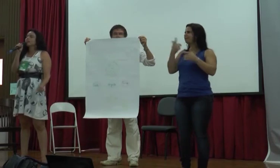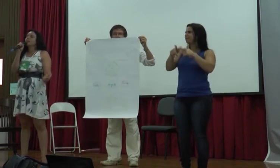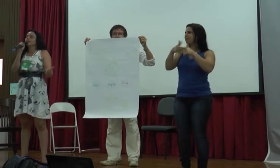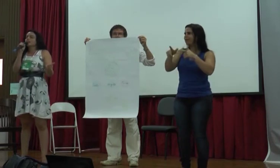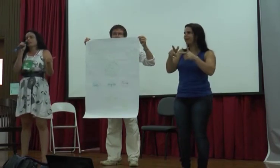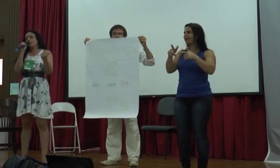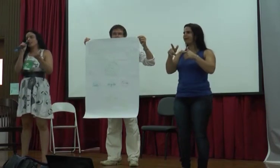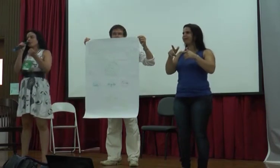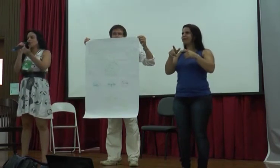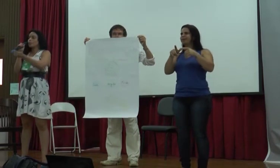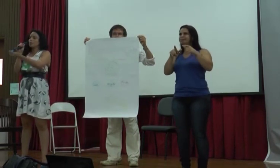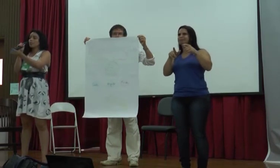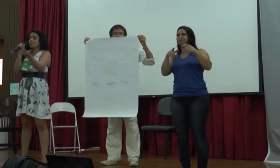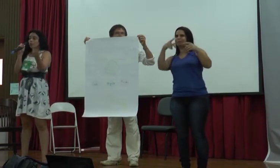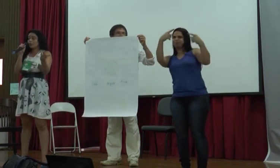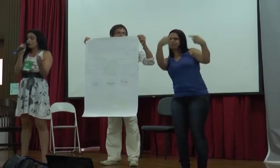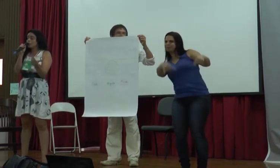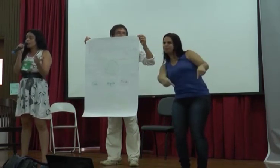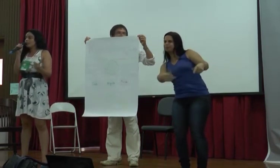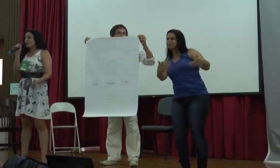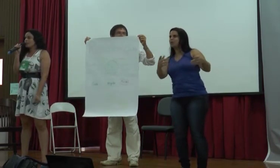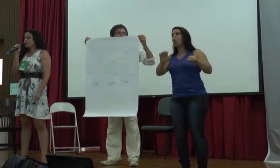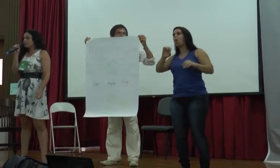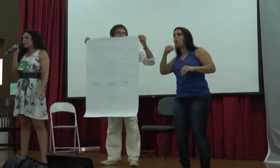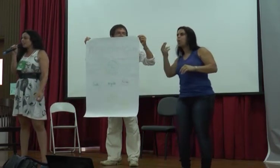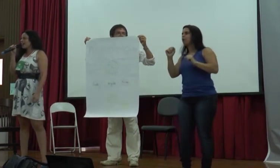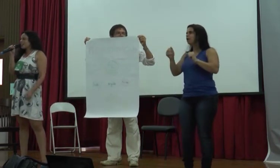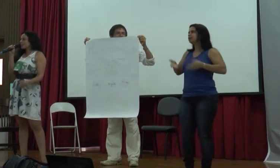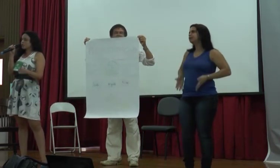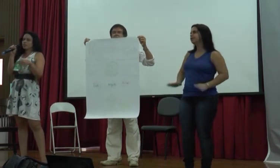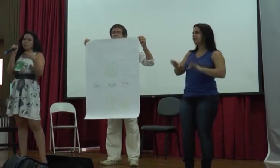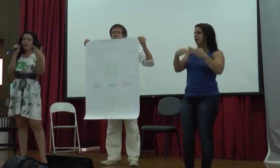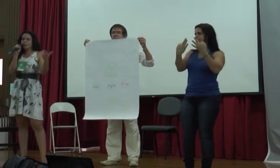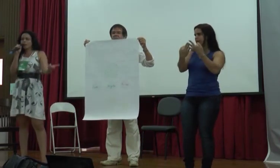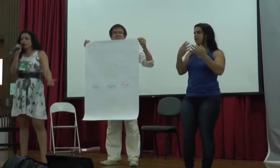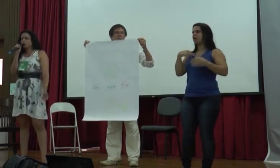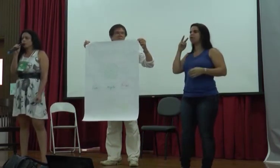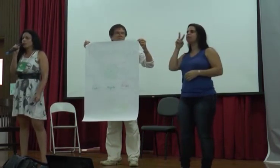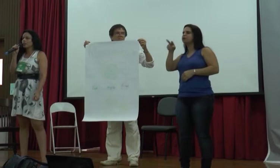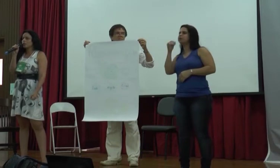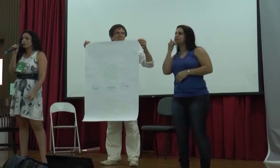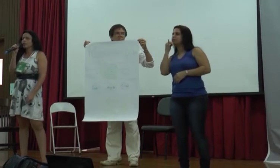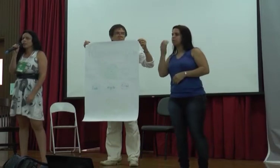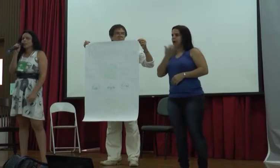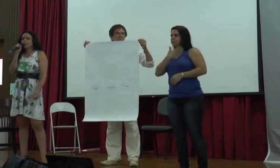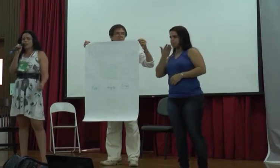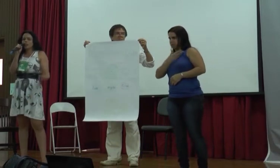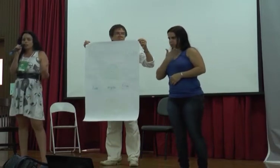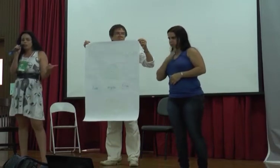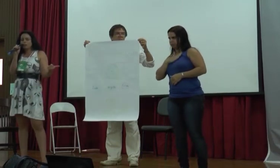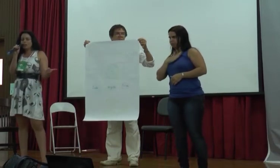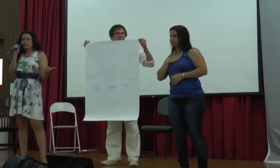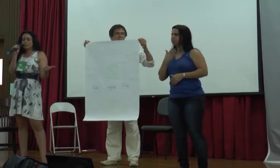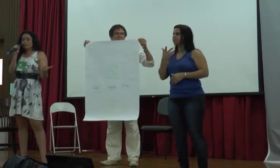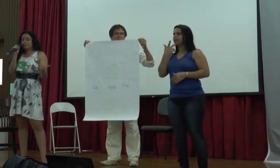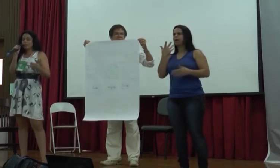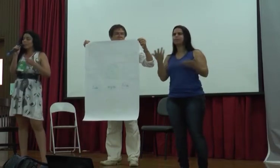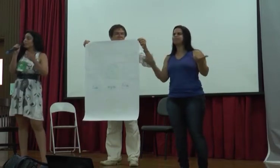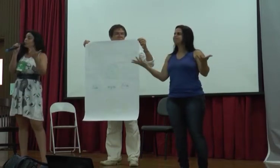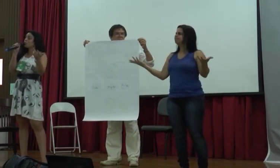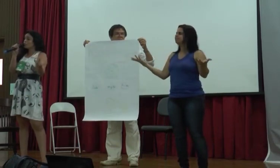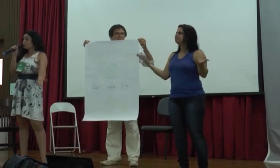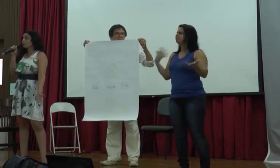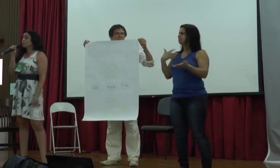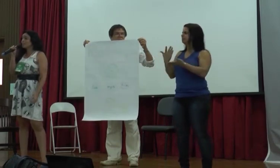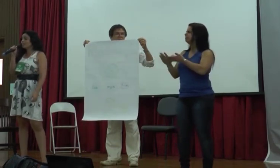passado, e que você pode fazer uma família. Eu vejo assim, casos de amigos meus que falam: poxa, mas eu não tenho